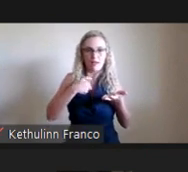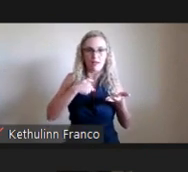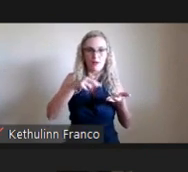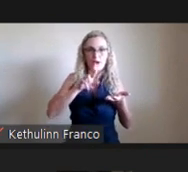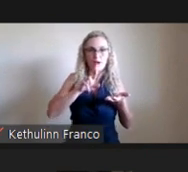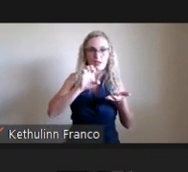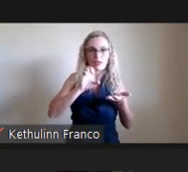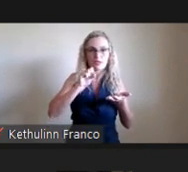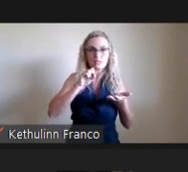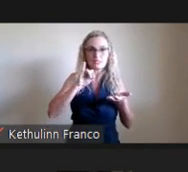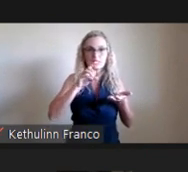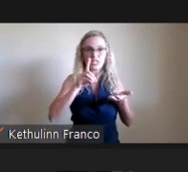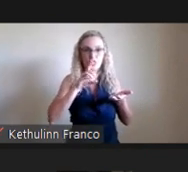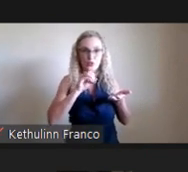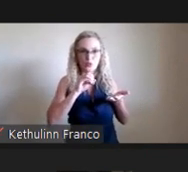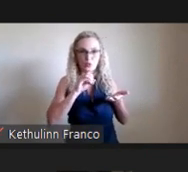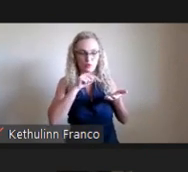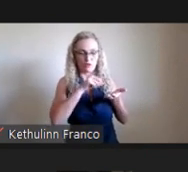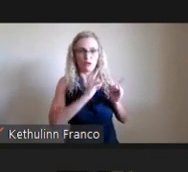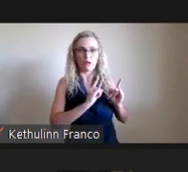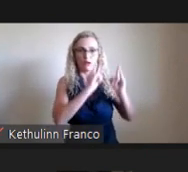de residir como viver.